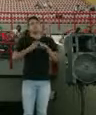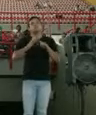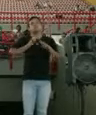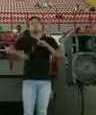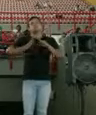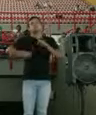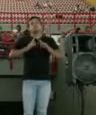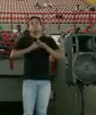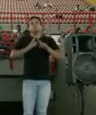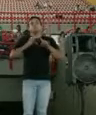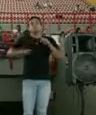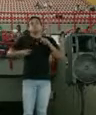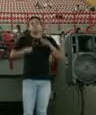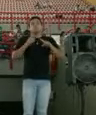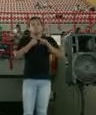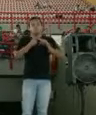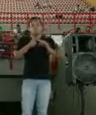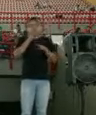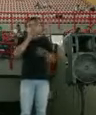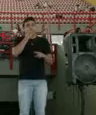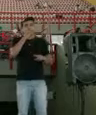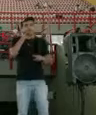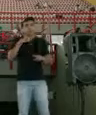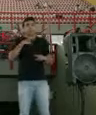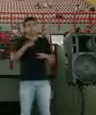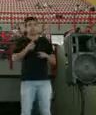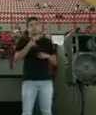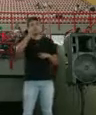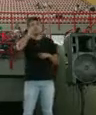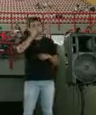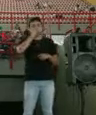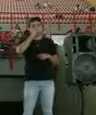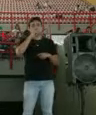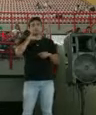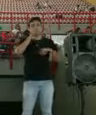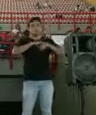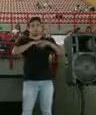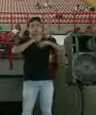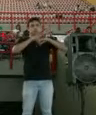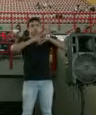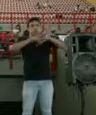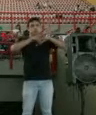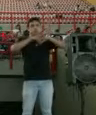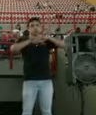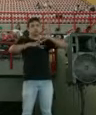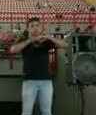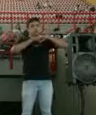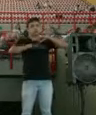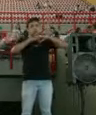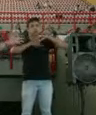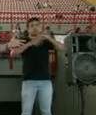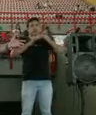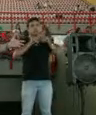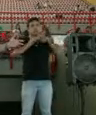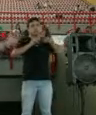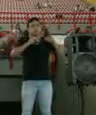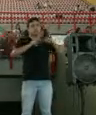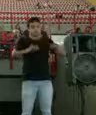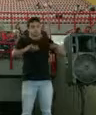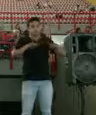é proibido? Porque se eu tomo diurético, eu faço a minha urina sair mais